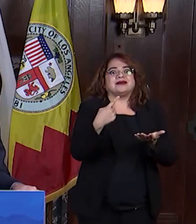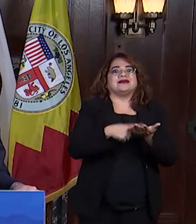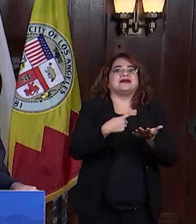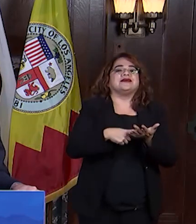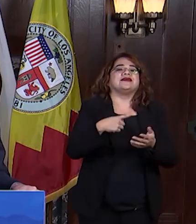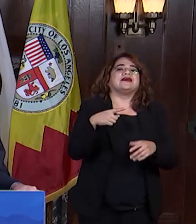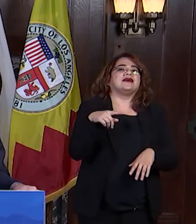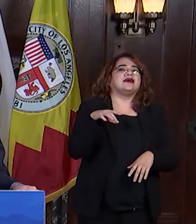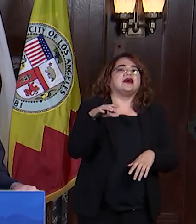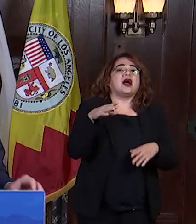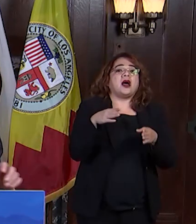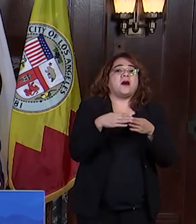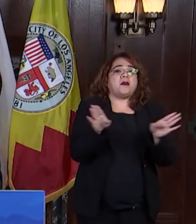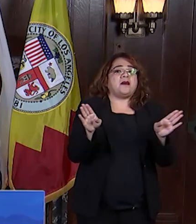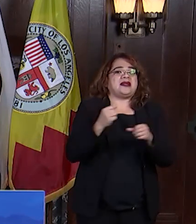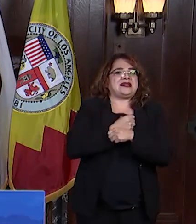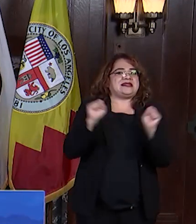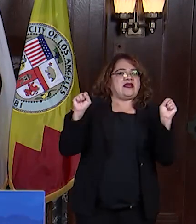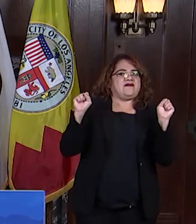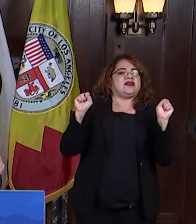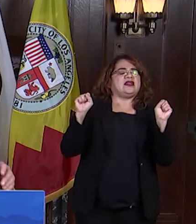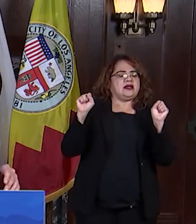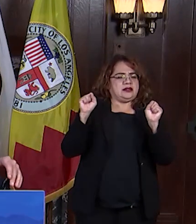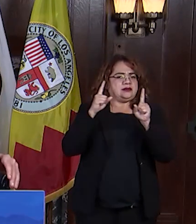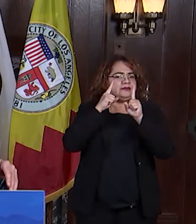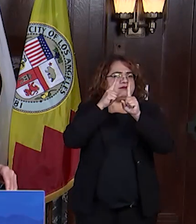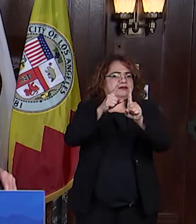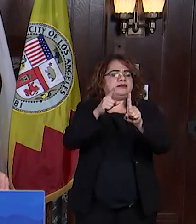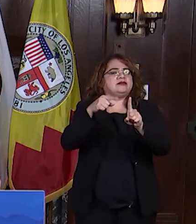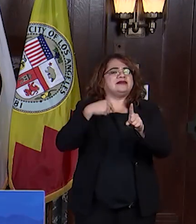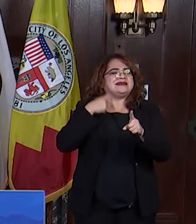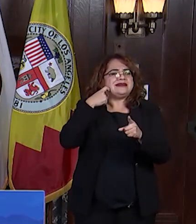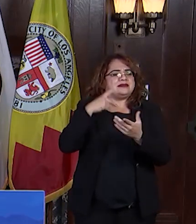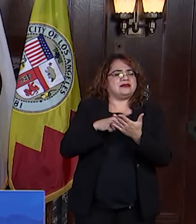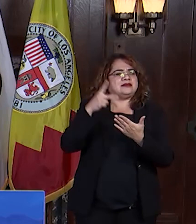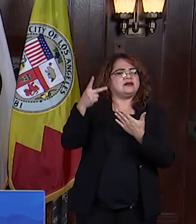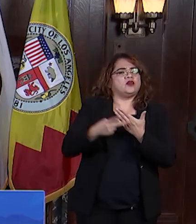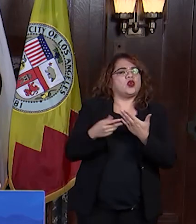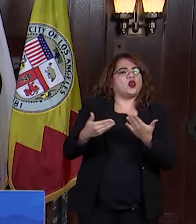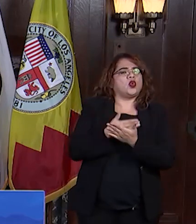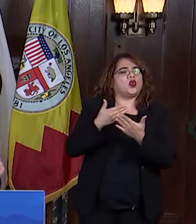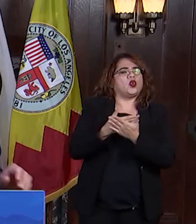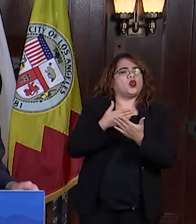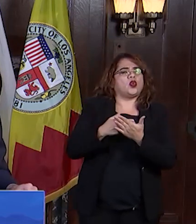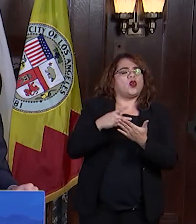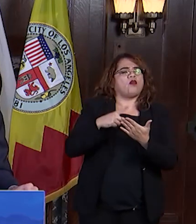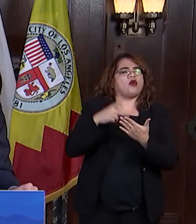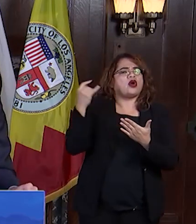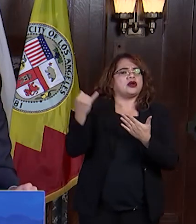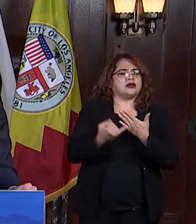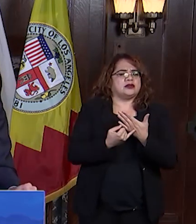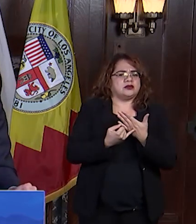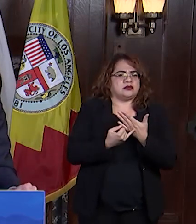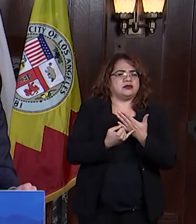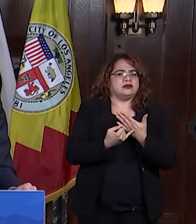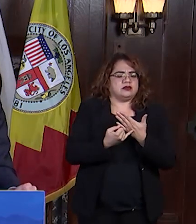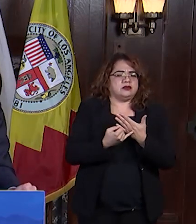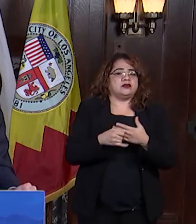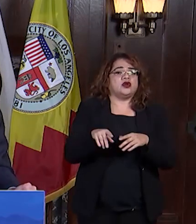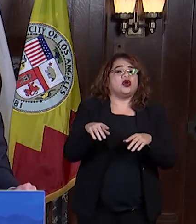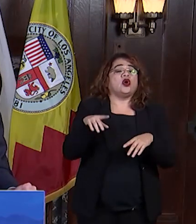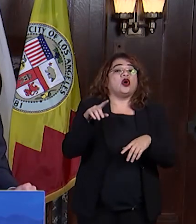seguridad pública. Esta semana anuncié el programa piloto que enviará trabajadores de